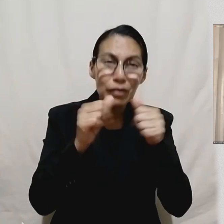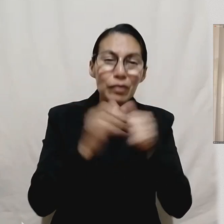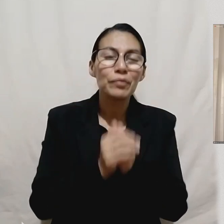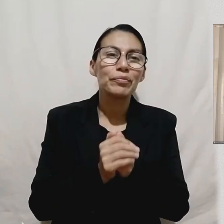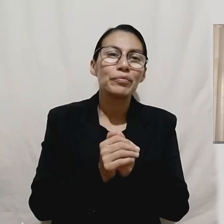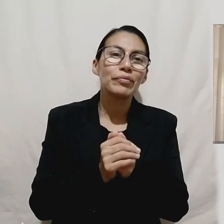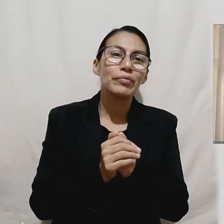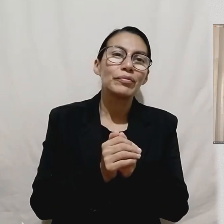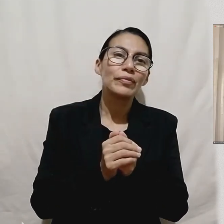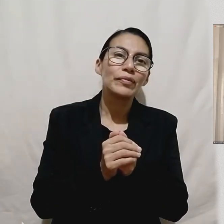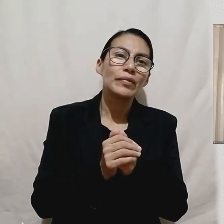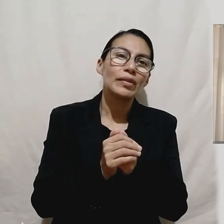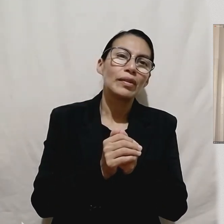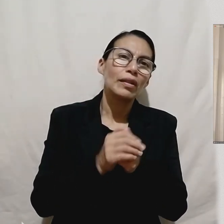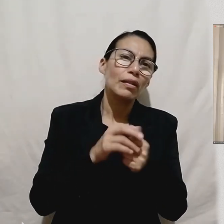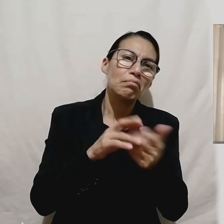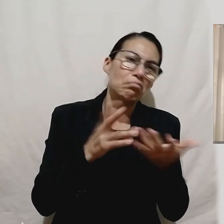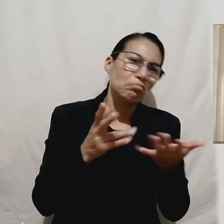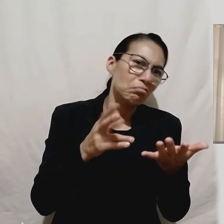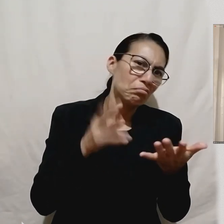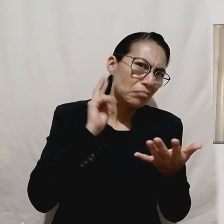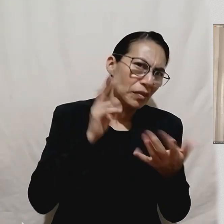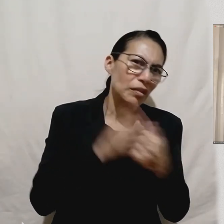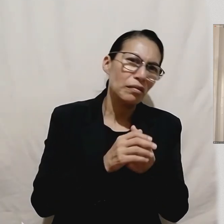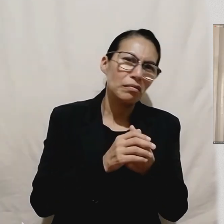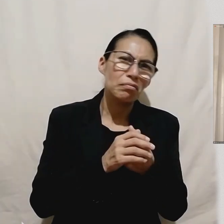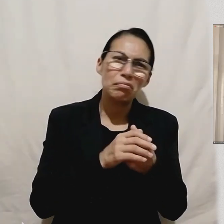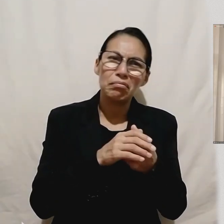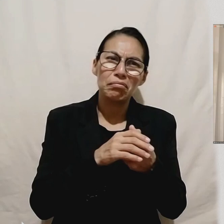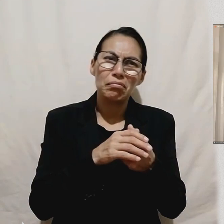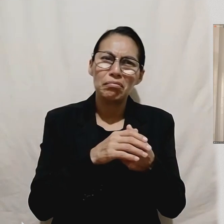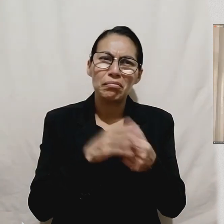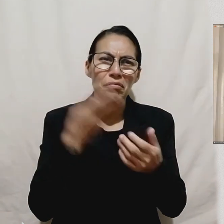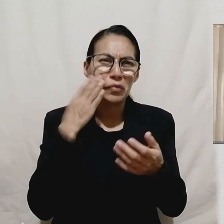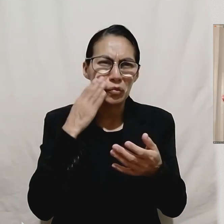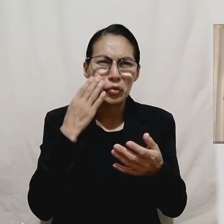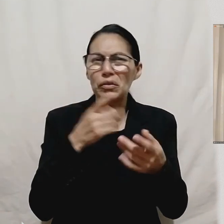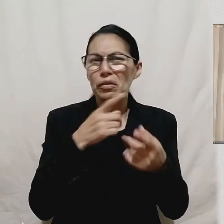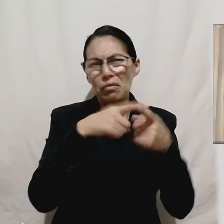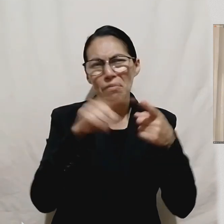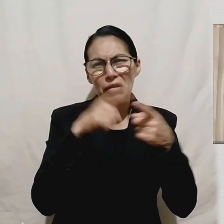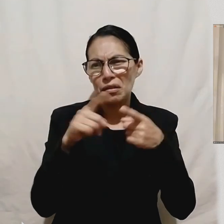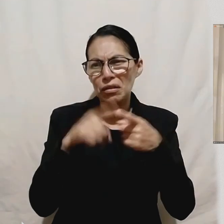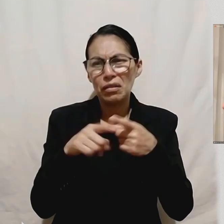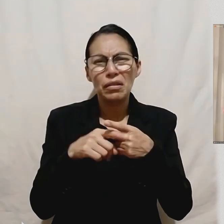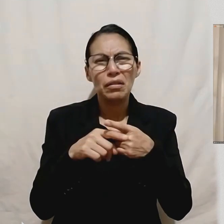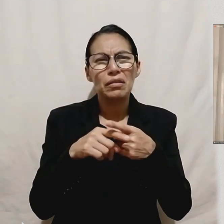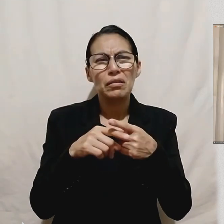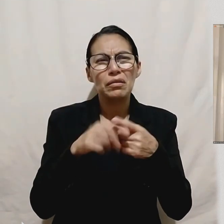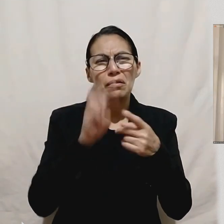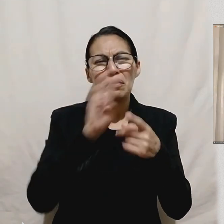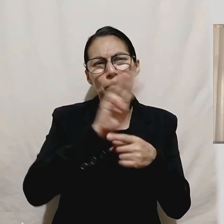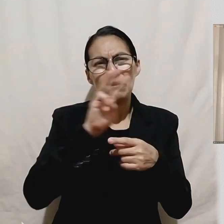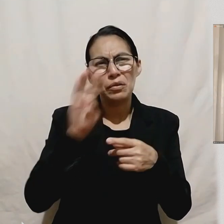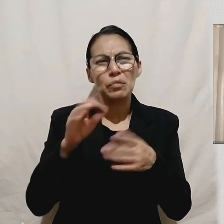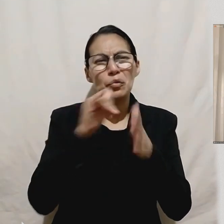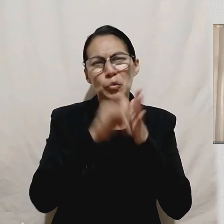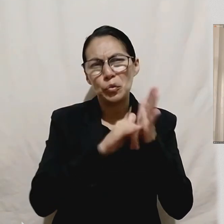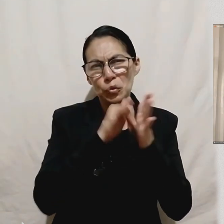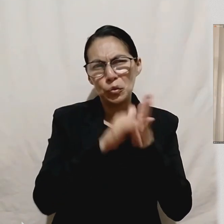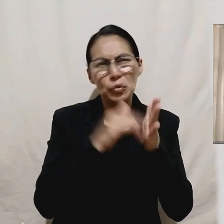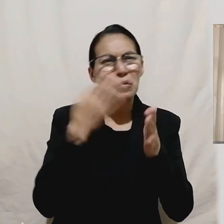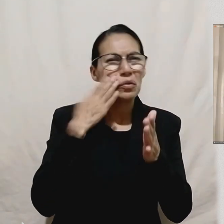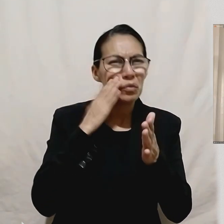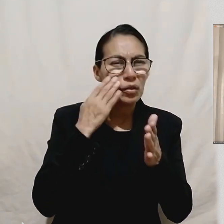a través de la radio o algún medio de electrónico que envíen sus pedidos de oración